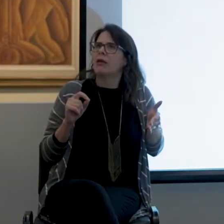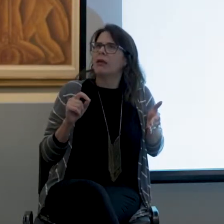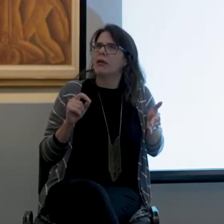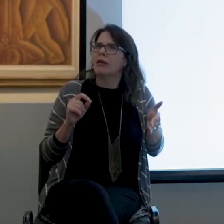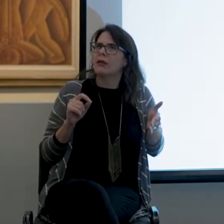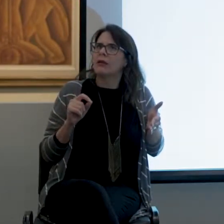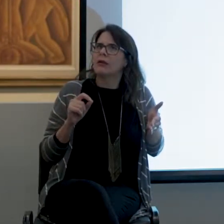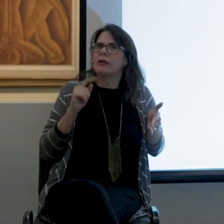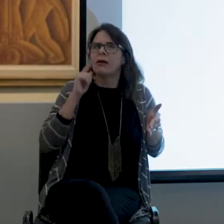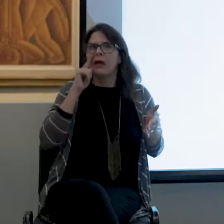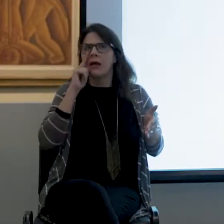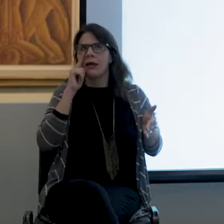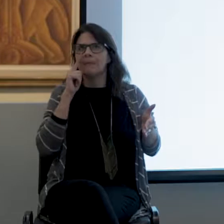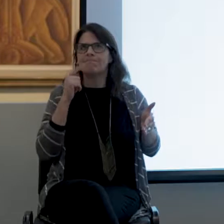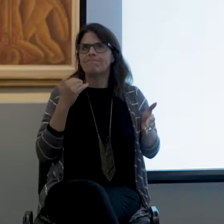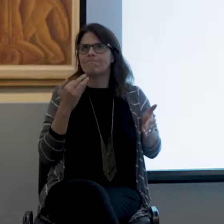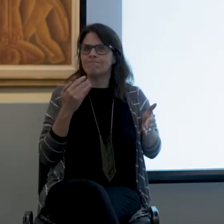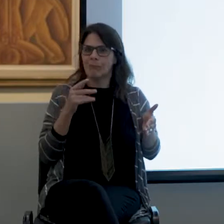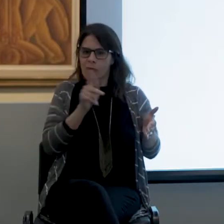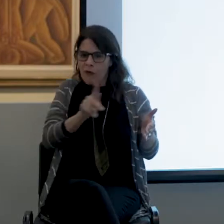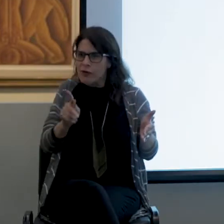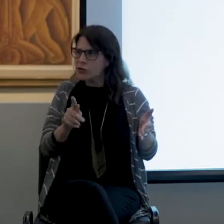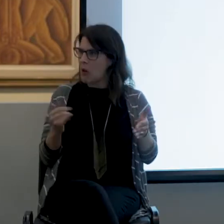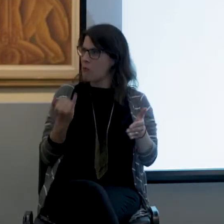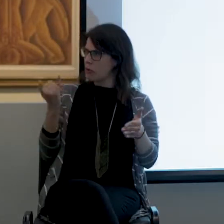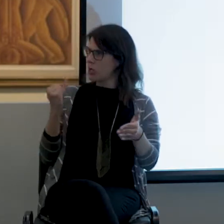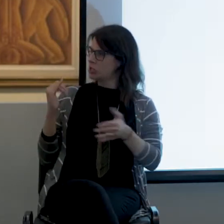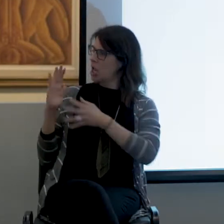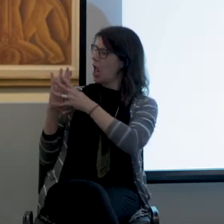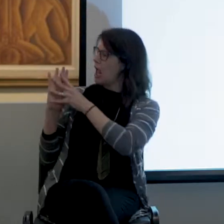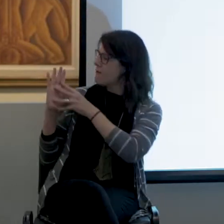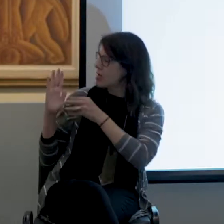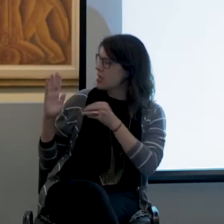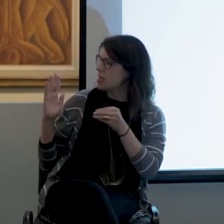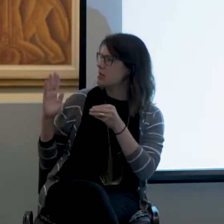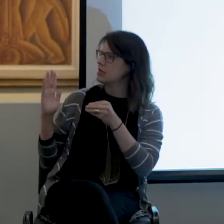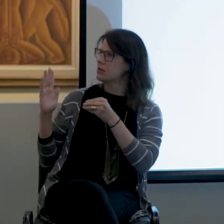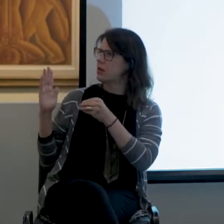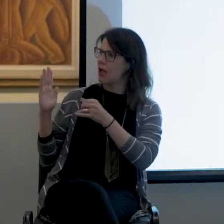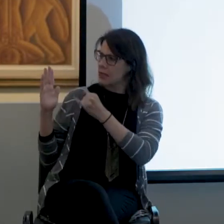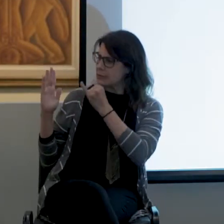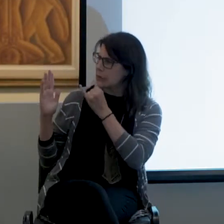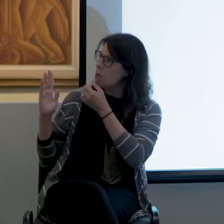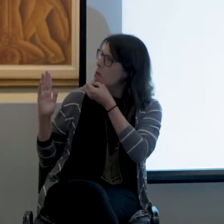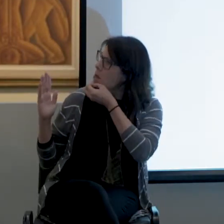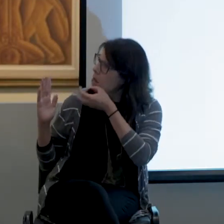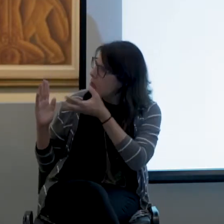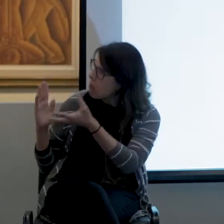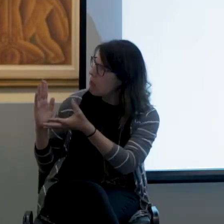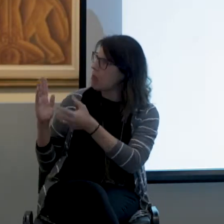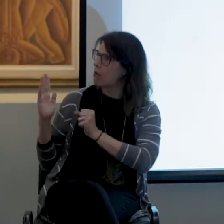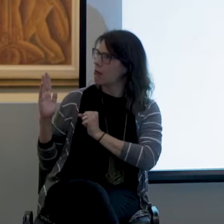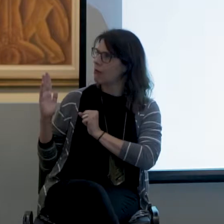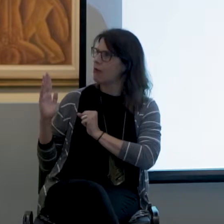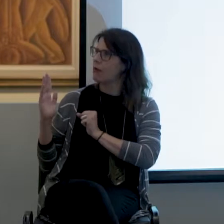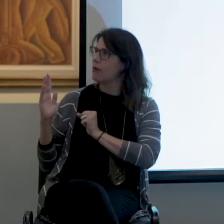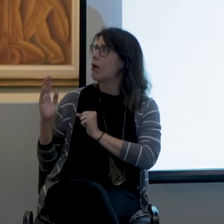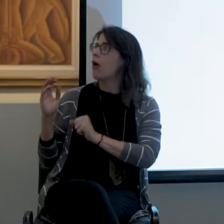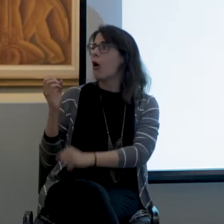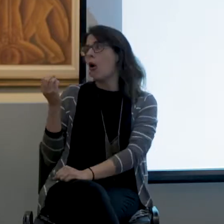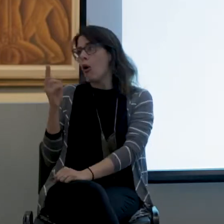era reproduzir uma certa moral que estava na Bíblia, ou que estava, sei lá onde, que o Papa